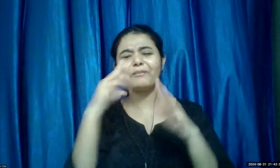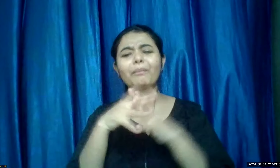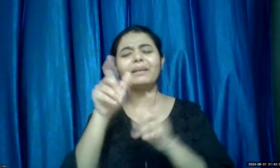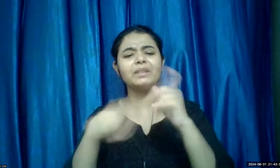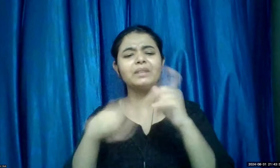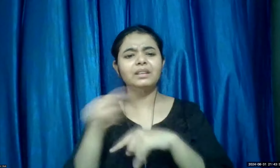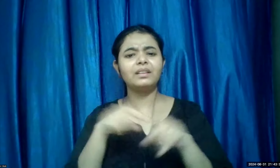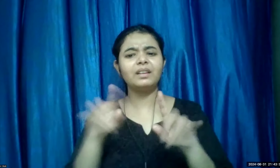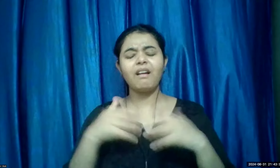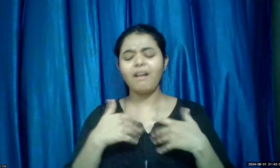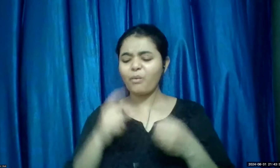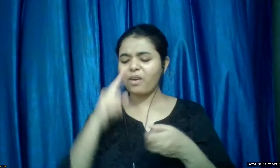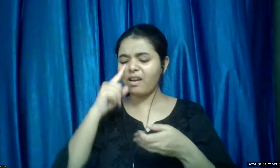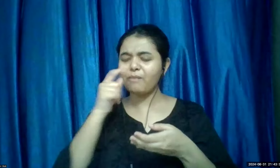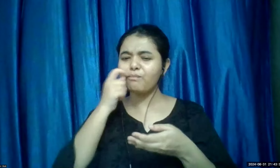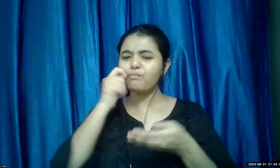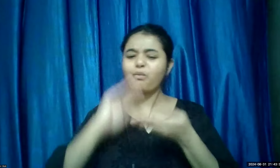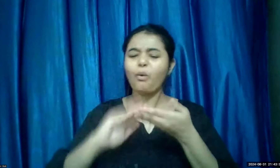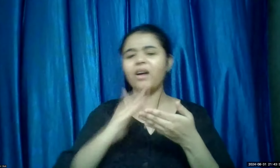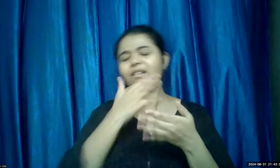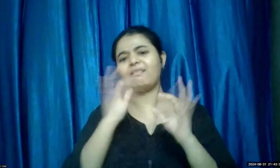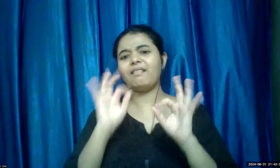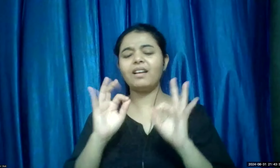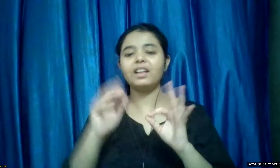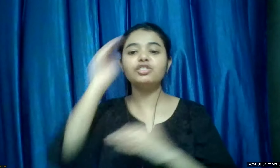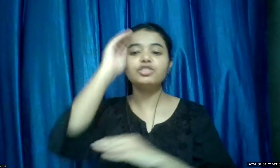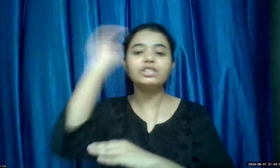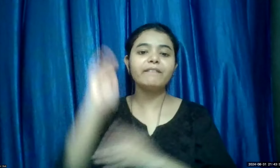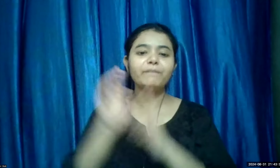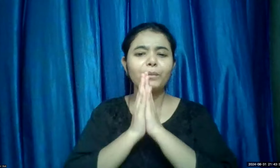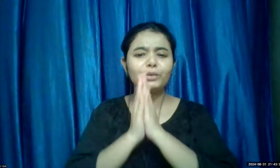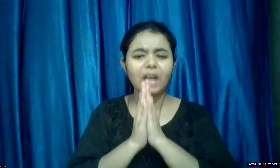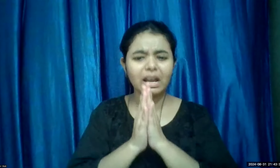वो अच्छा पति पाने के लिए भगवान शिव की आराधना करती हैं।